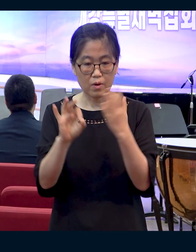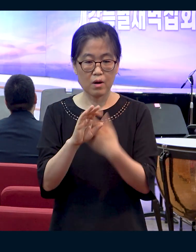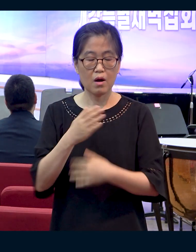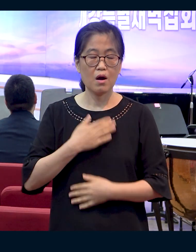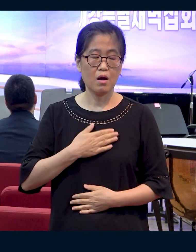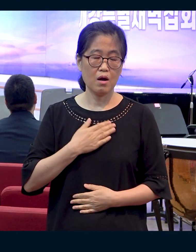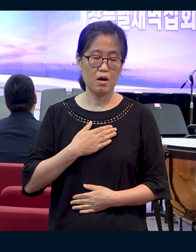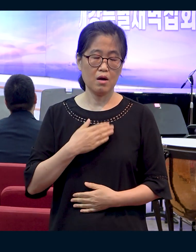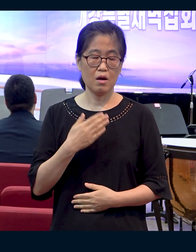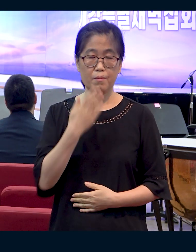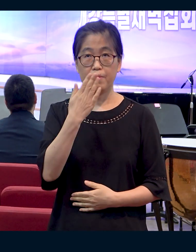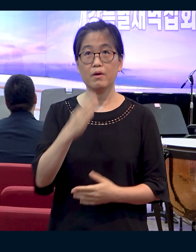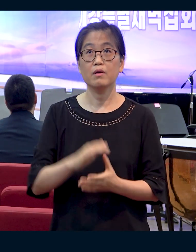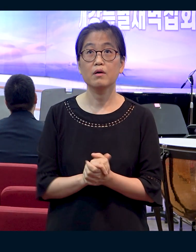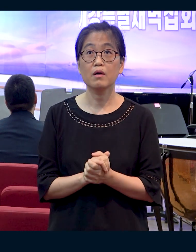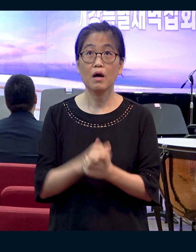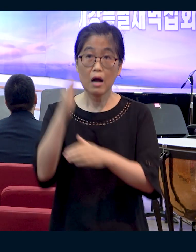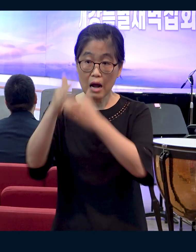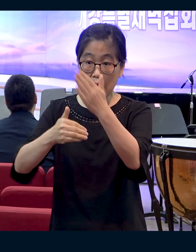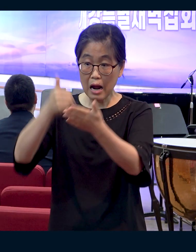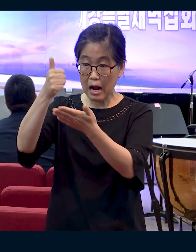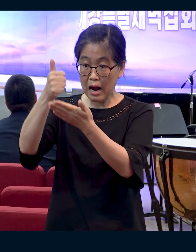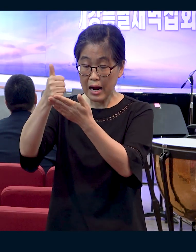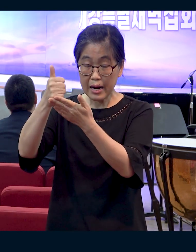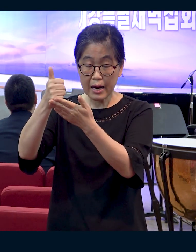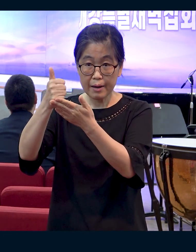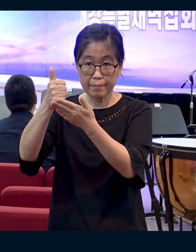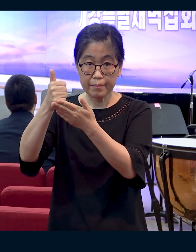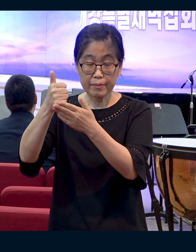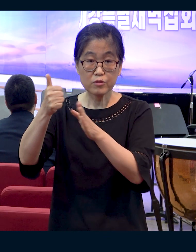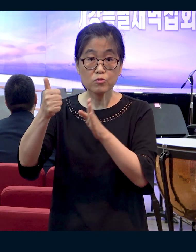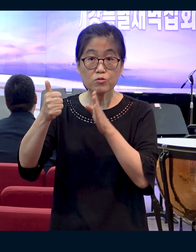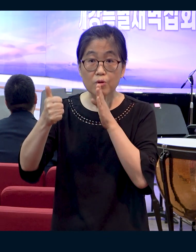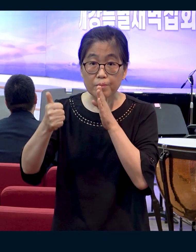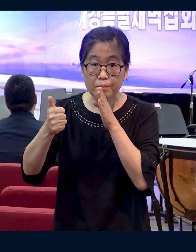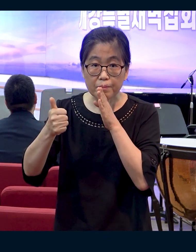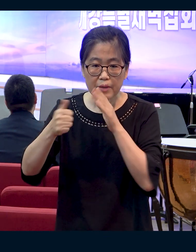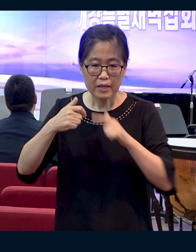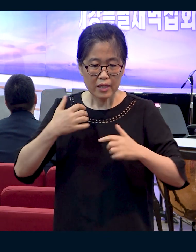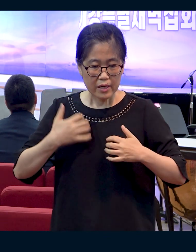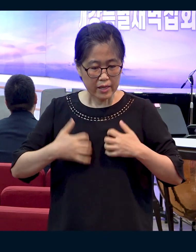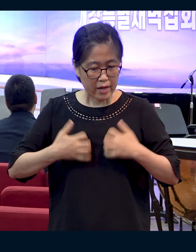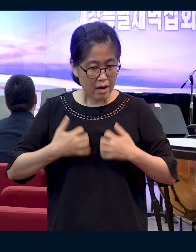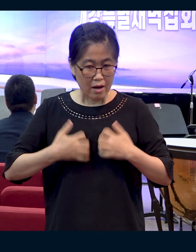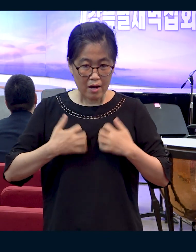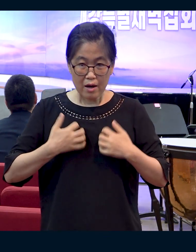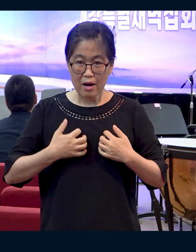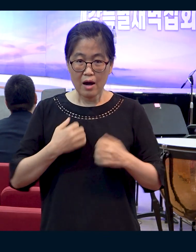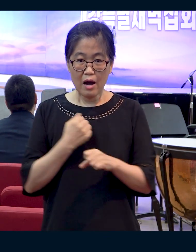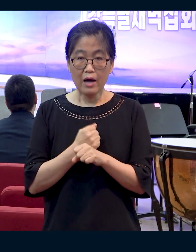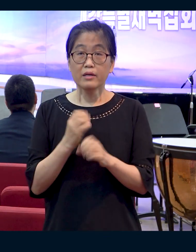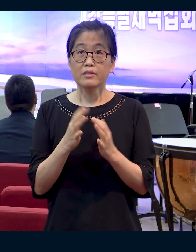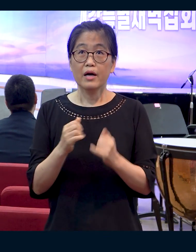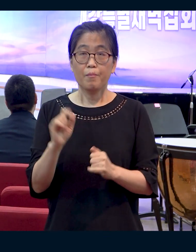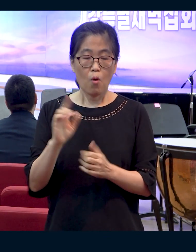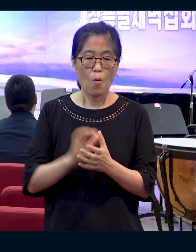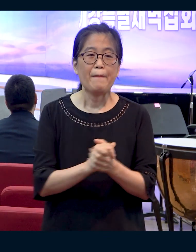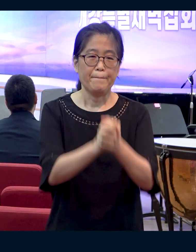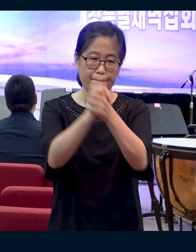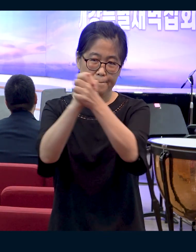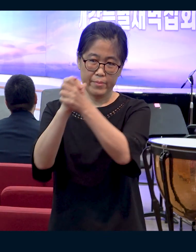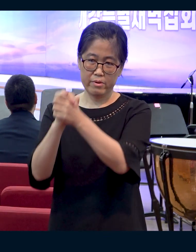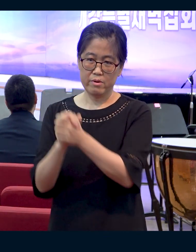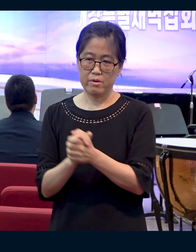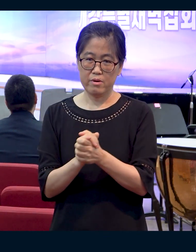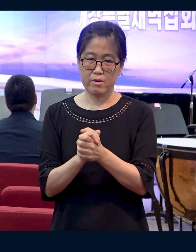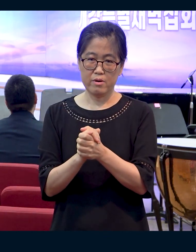자, 그렇기 때문에 하나님을 정말 기쁘시게 하는 사람은 누구인가? 바로 화평하게 하는 사람이다 라는